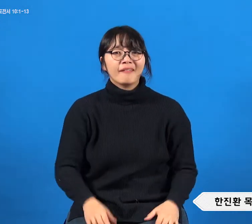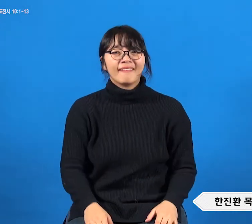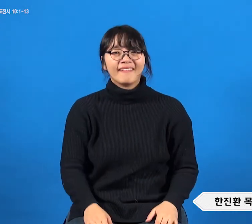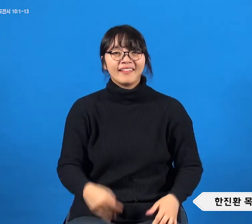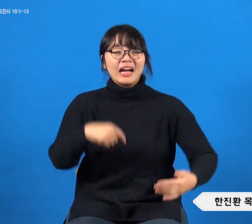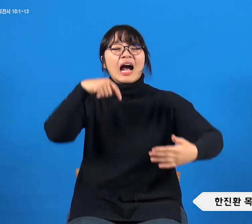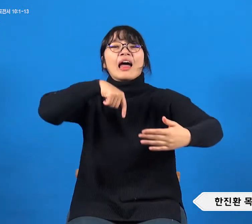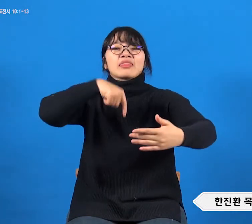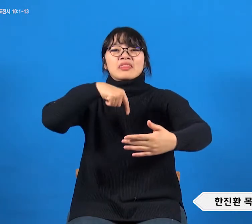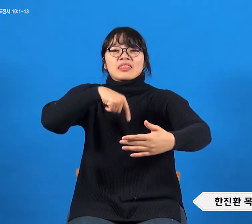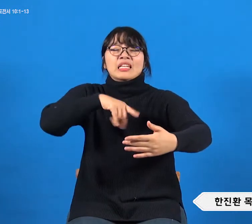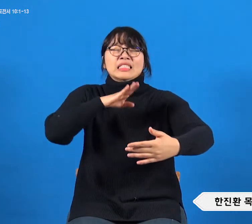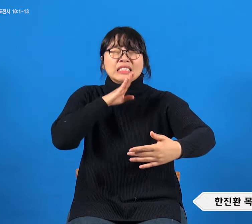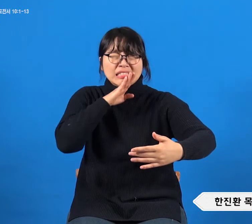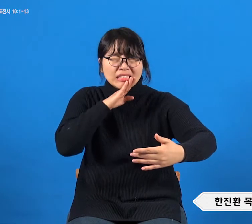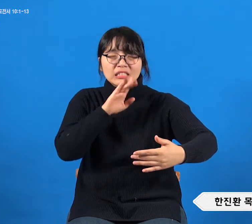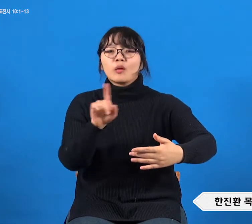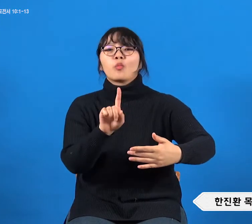내 실체가